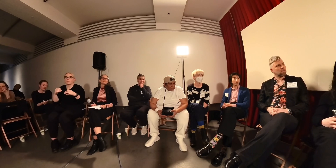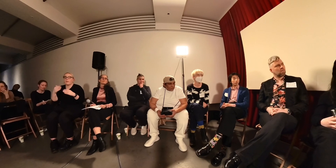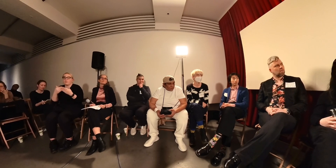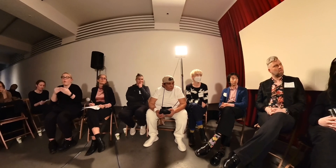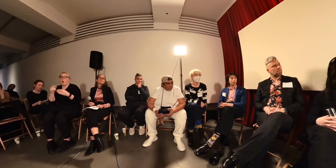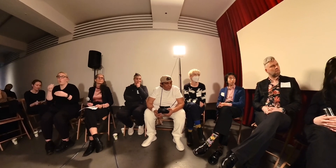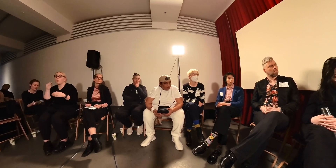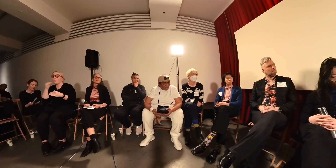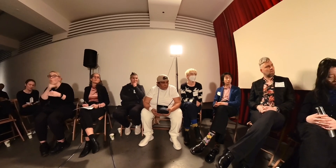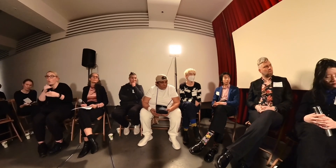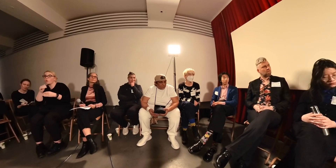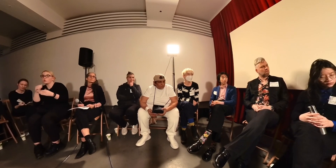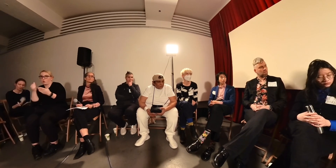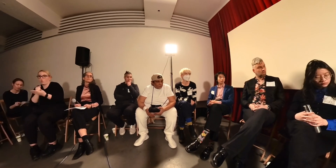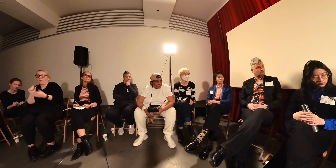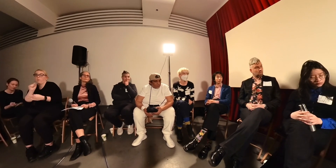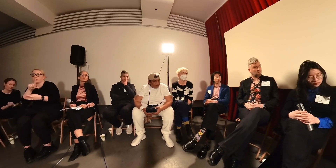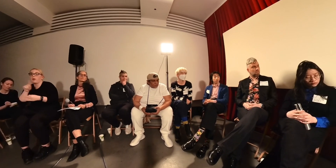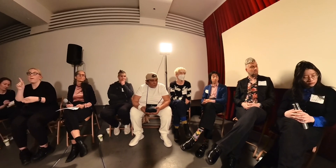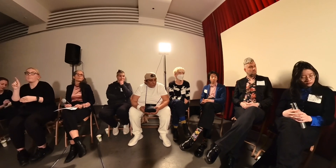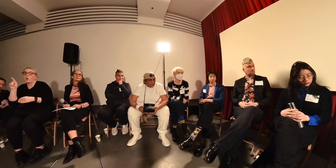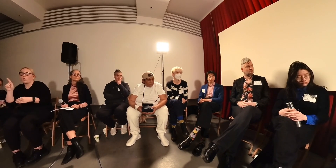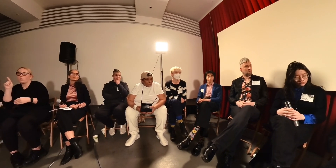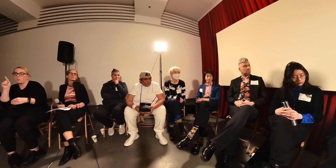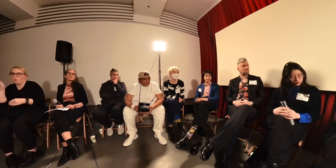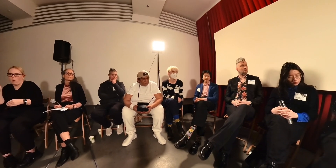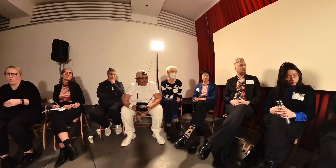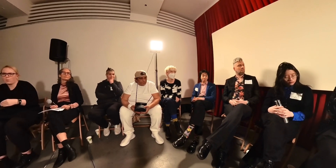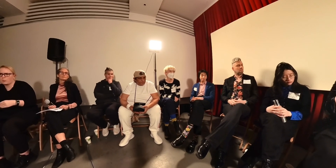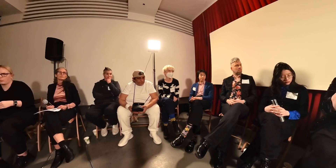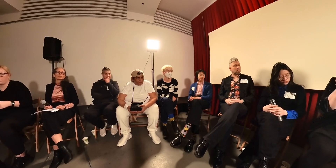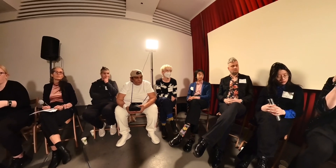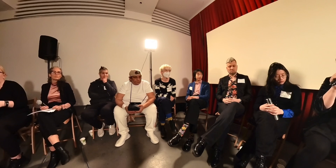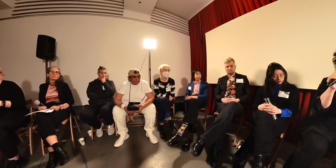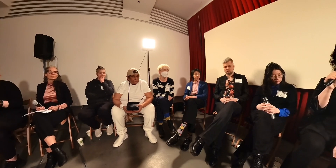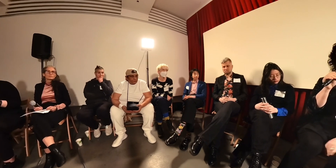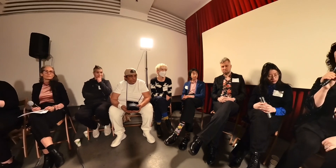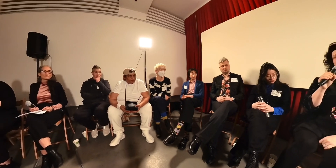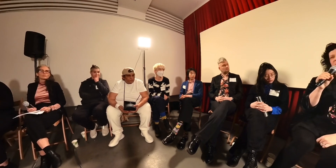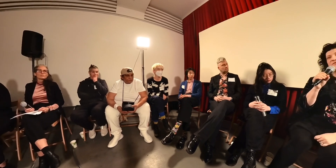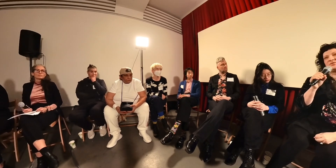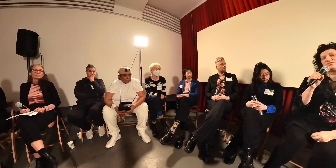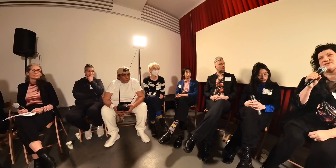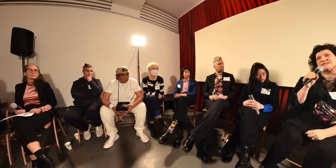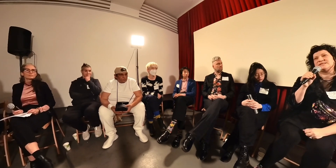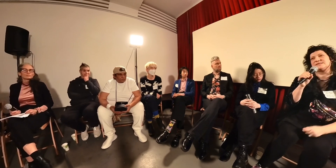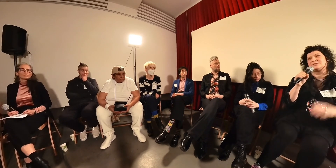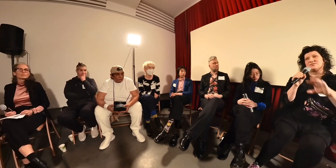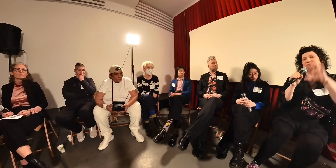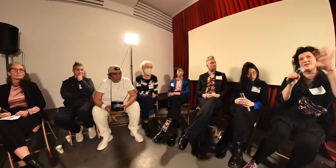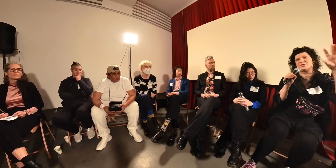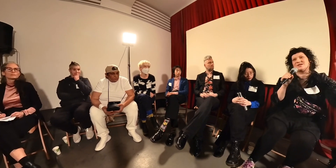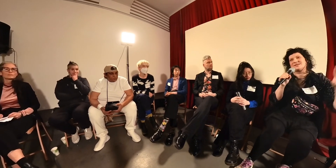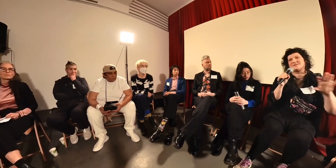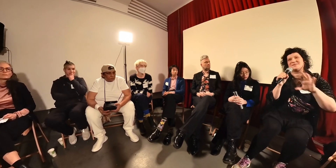bol vlastne donútený, že odstúpiť, že až takto to bolo hardcore. A vlastne sa strašne začali ozývať v tom roku